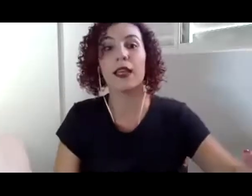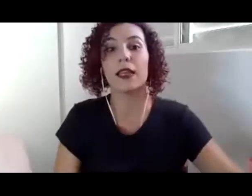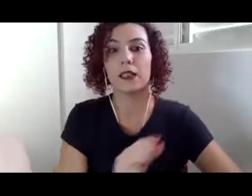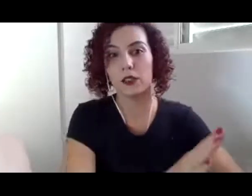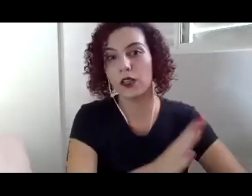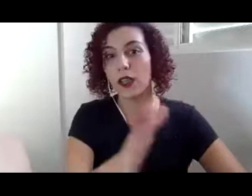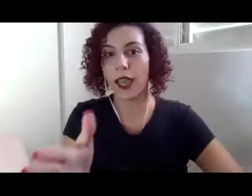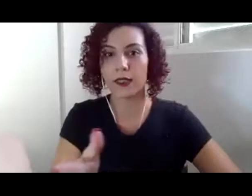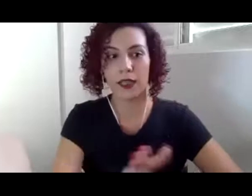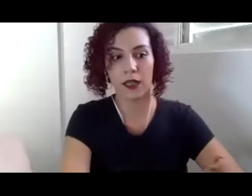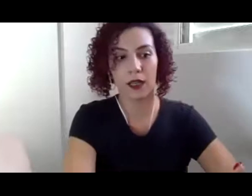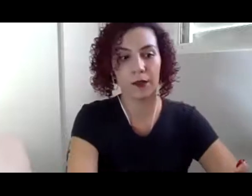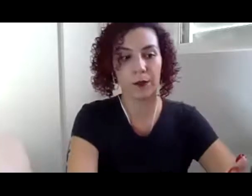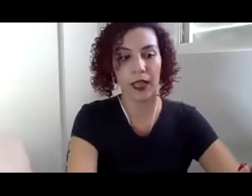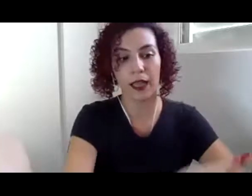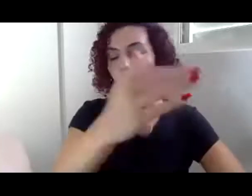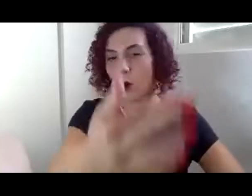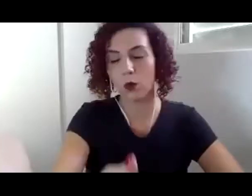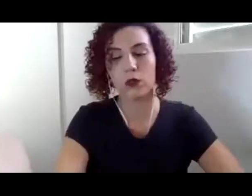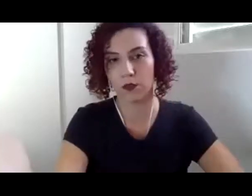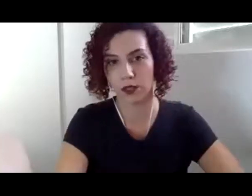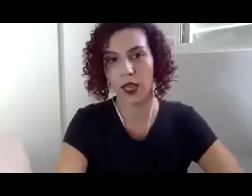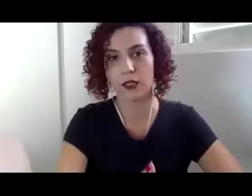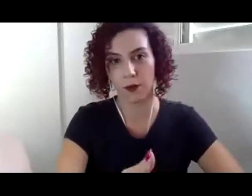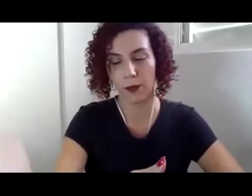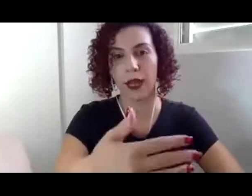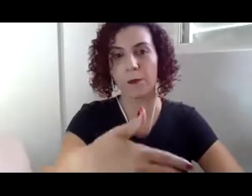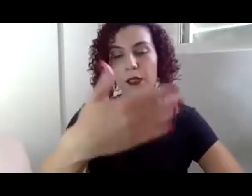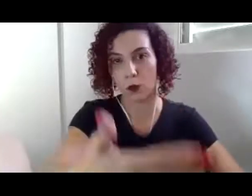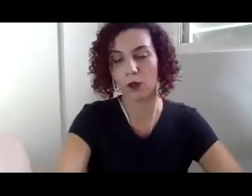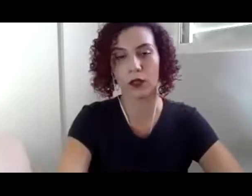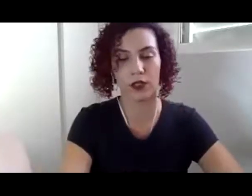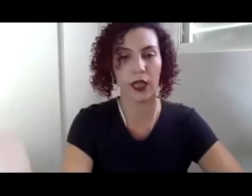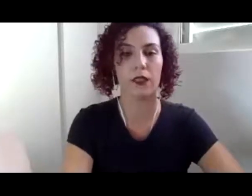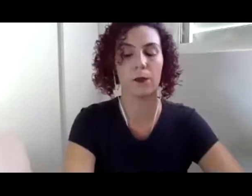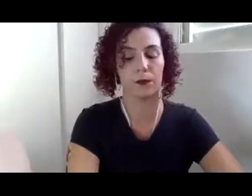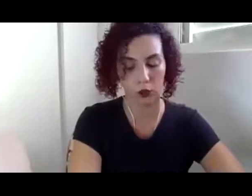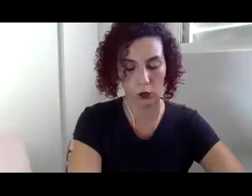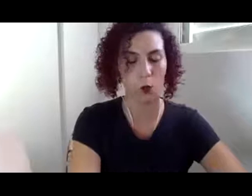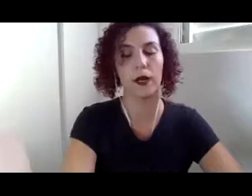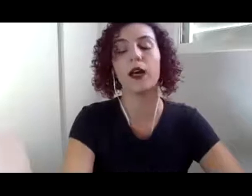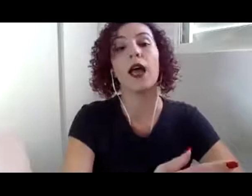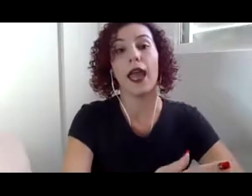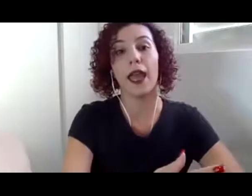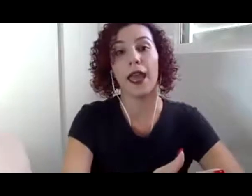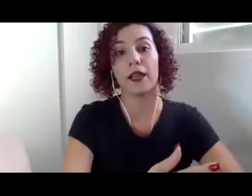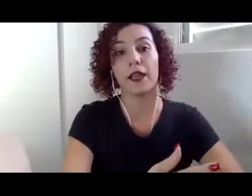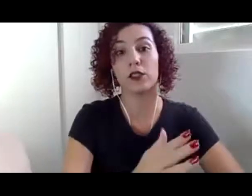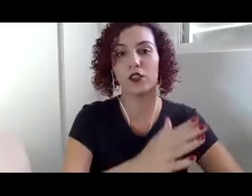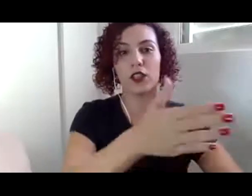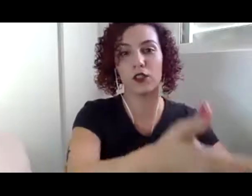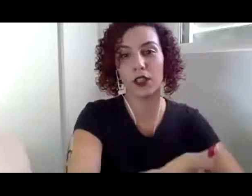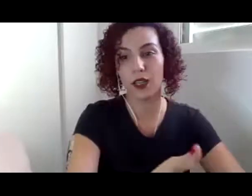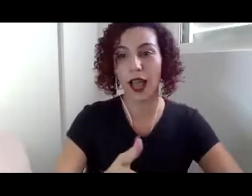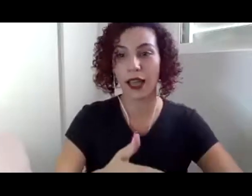falar, existe essa, e aí com outros deficientes também, né, pessoas com deficiência, desculpa,